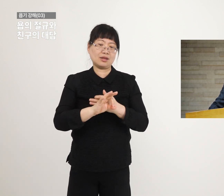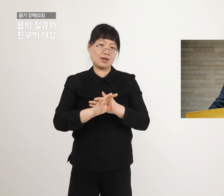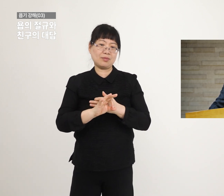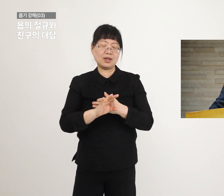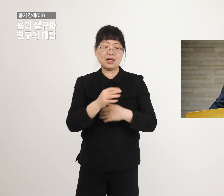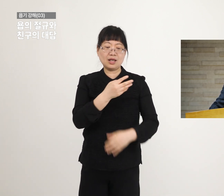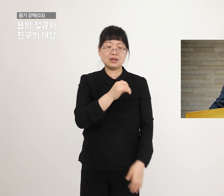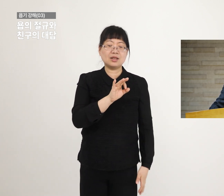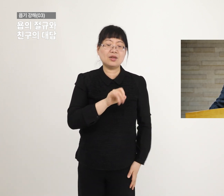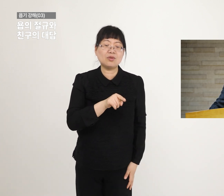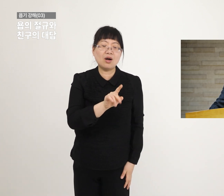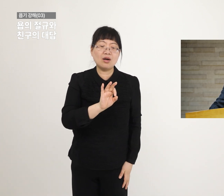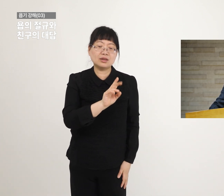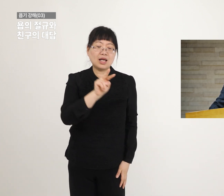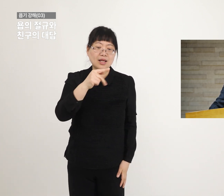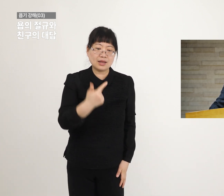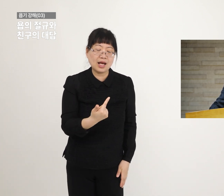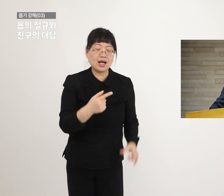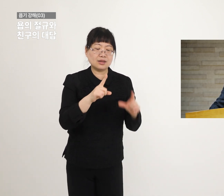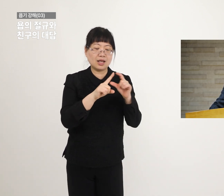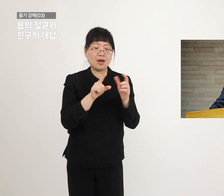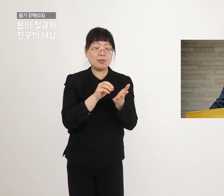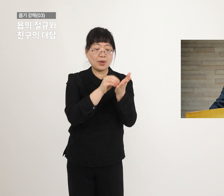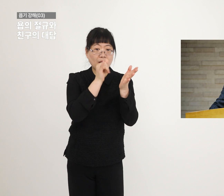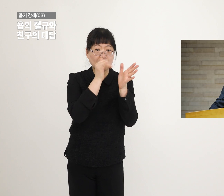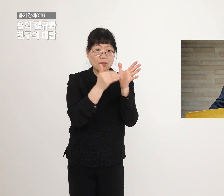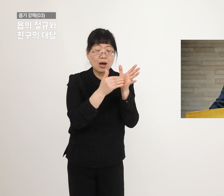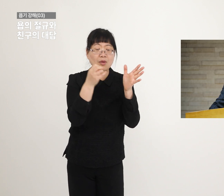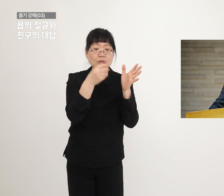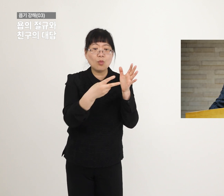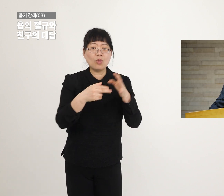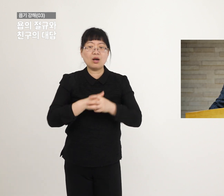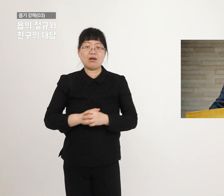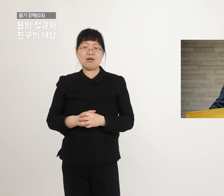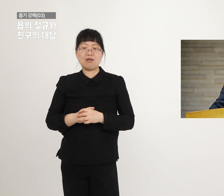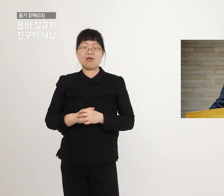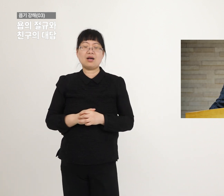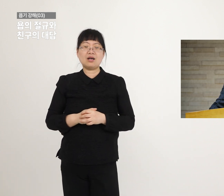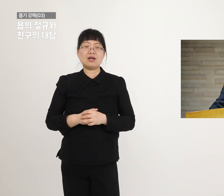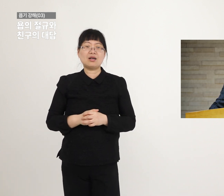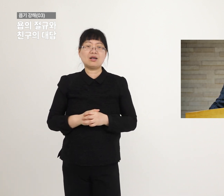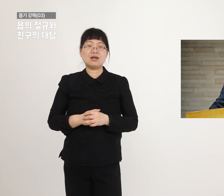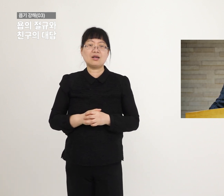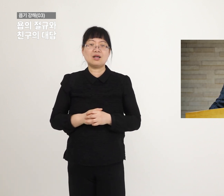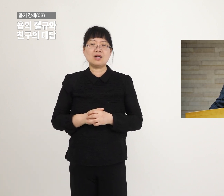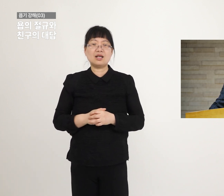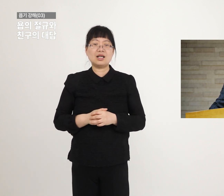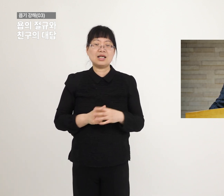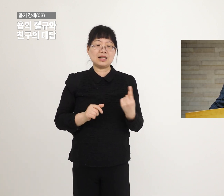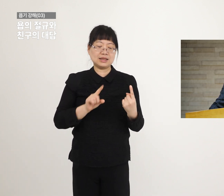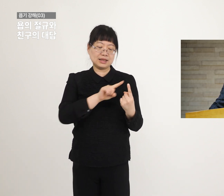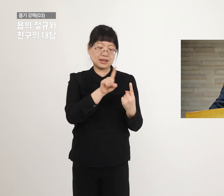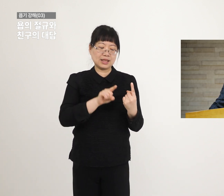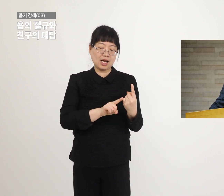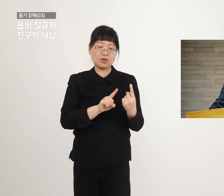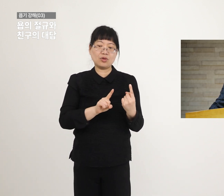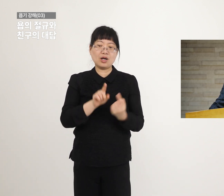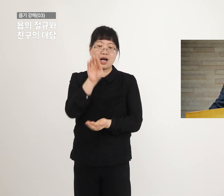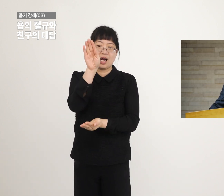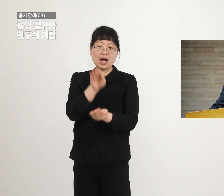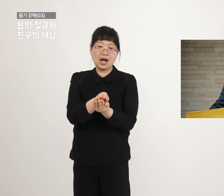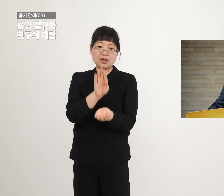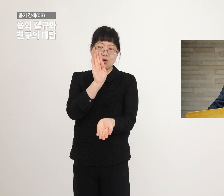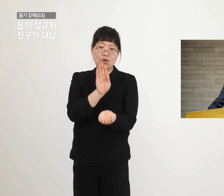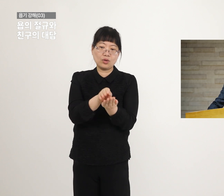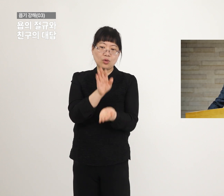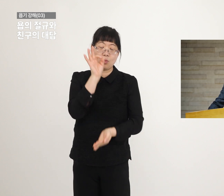여기 리워 야단이라는 표현이 등장을 하죠. 그리고 일하고 악어로 볼 수도 있음 이렇게 되어